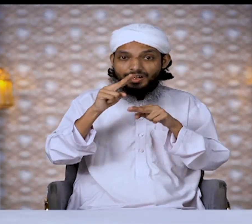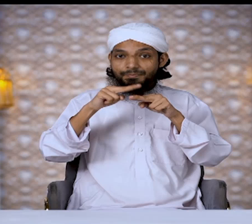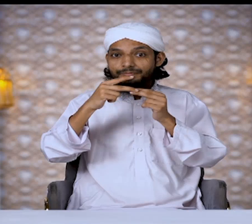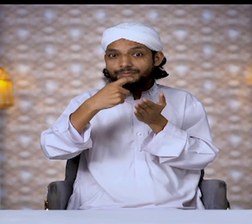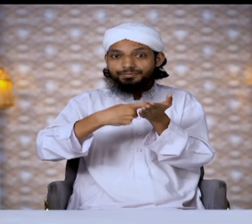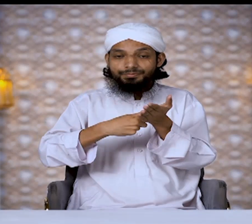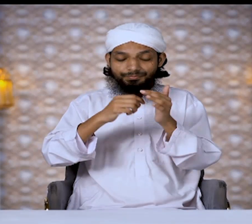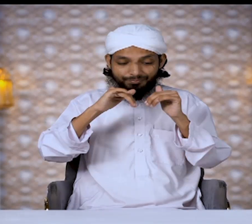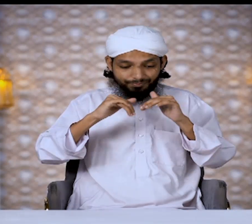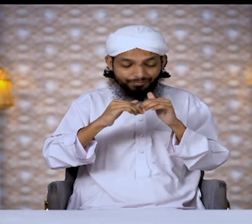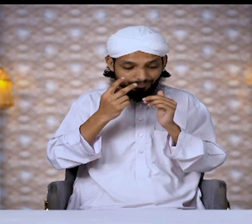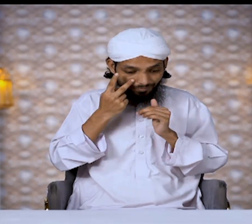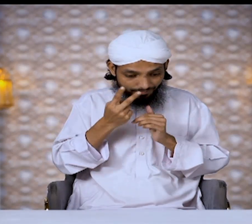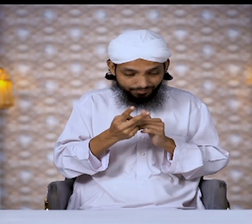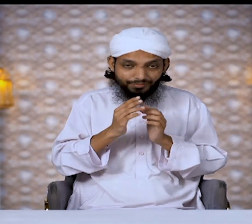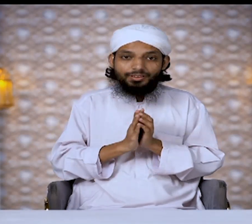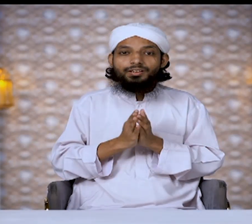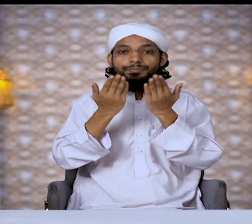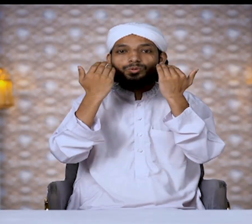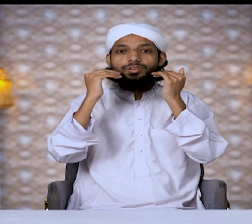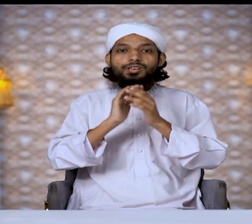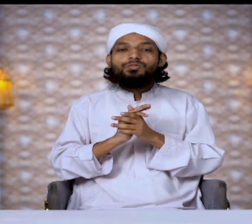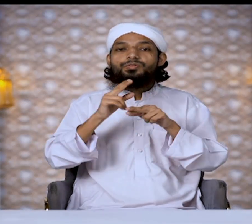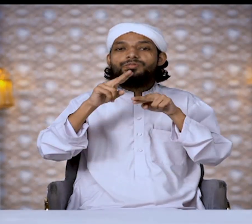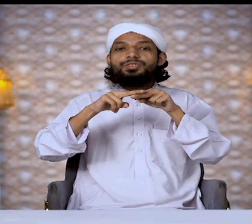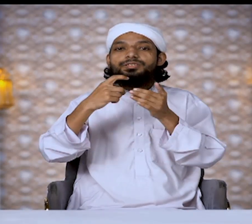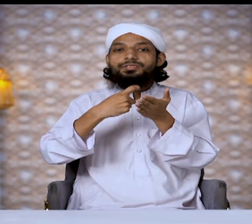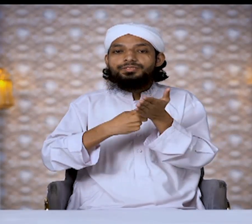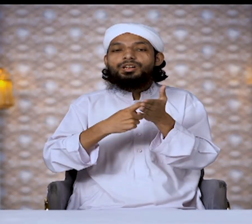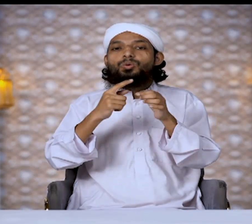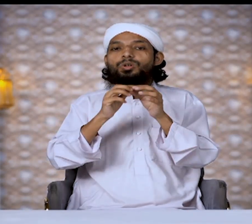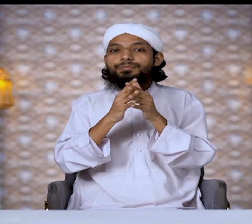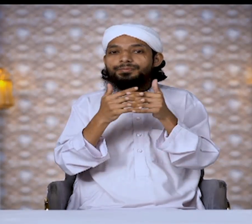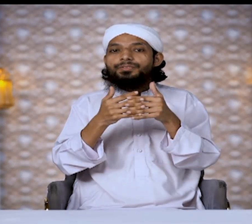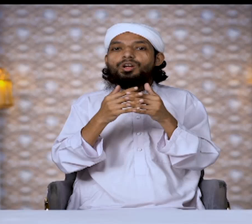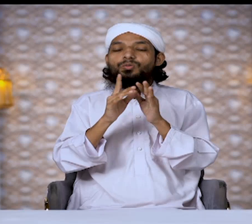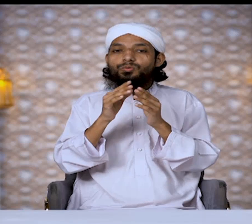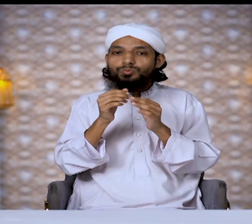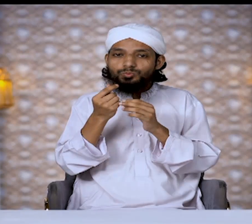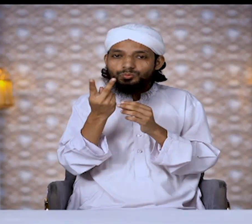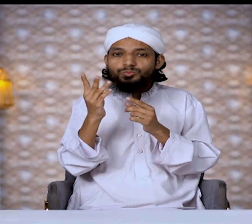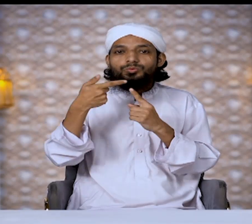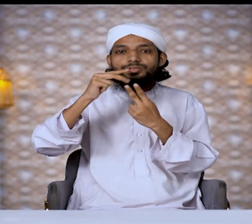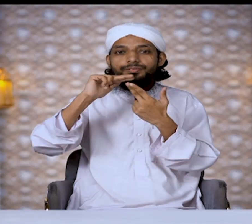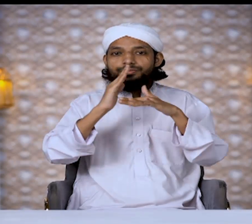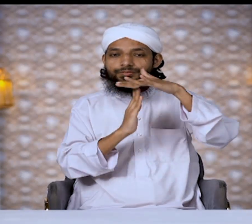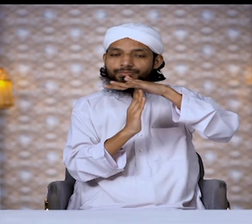علیہ کی تحریر کردہ فتاویٰ سے رجوع کرتے ہیں۔ الحمدللہ فتاویٰ رضویہ قرآن، حدیث، اجماع اور فقہاء کرام کی جزیات سے آراستہ